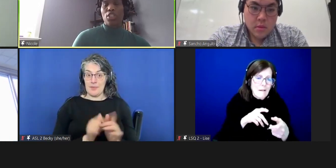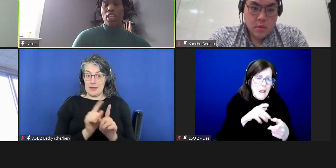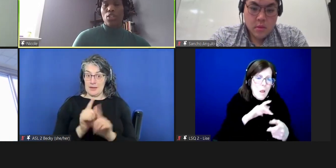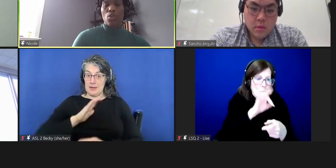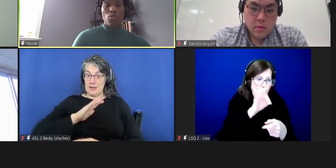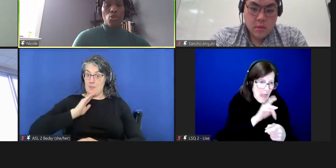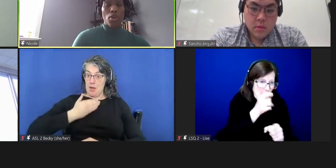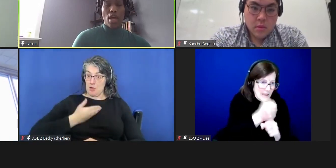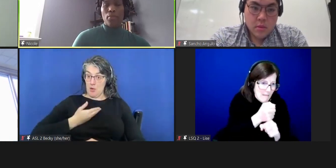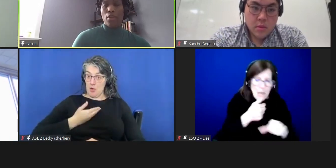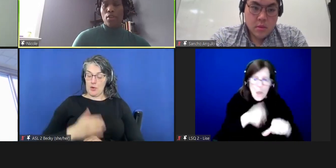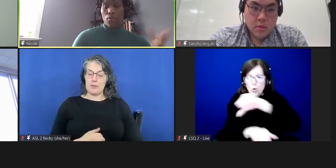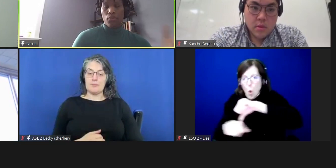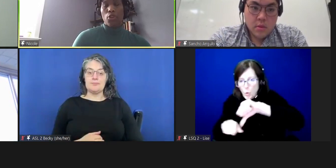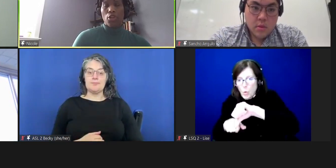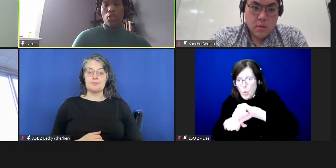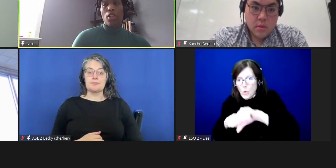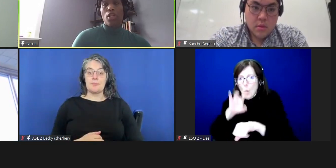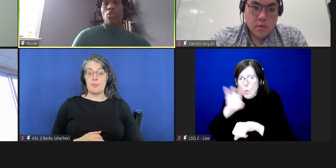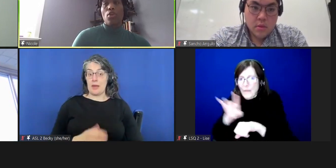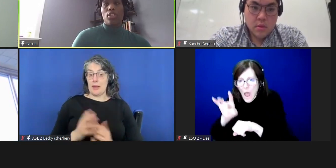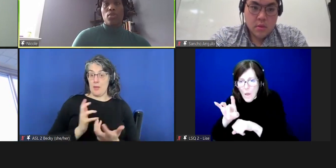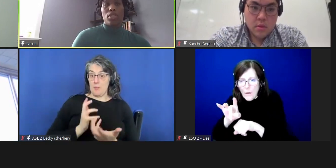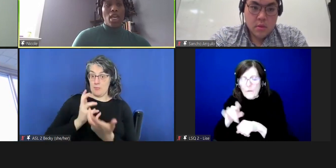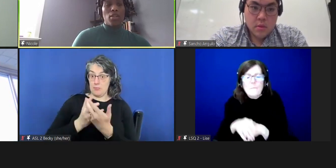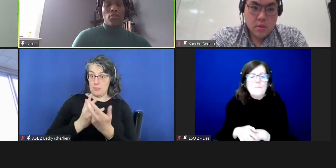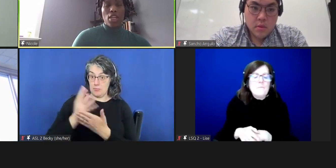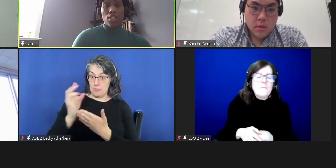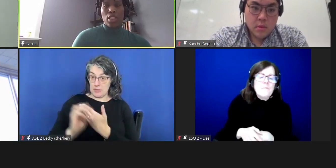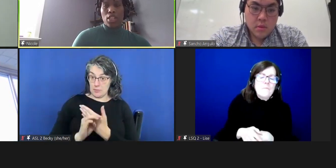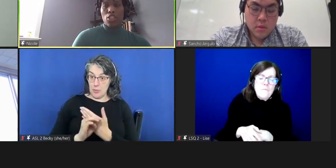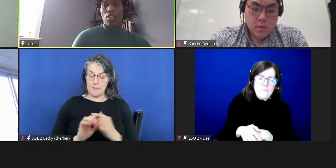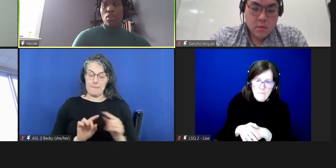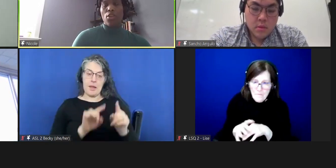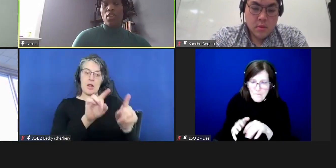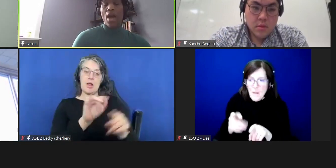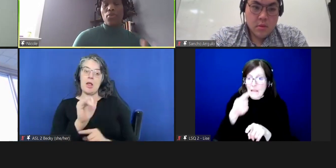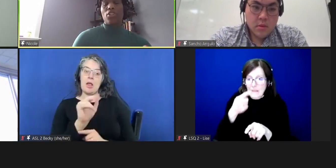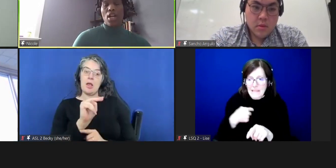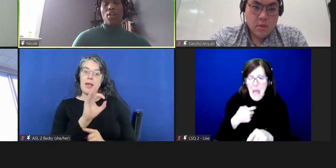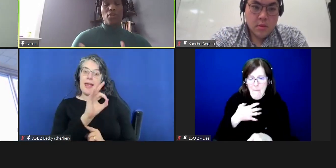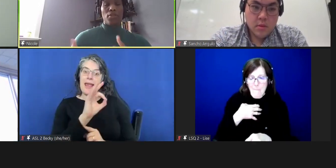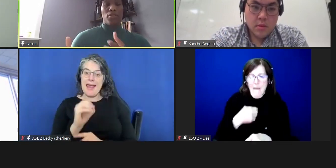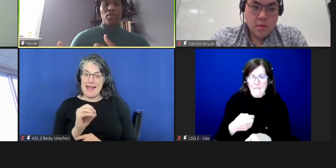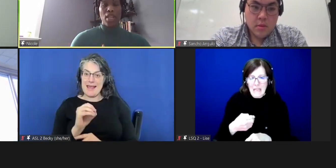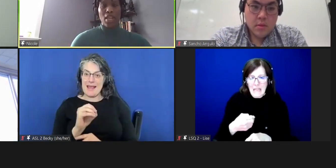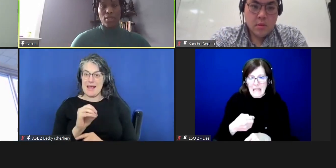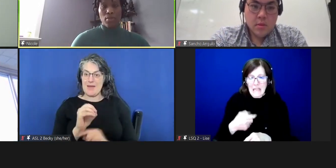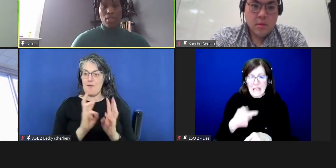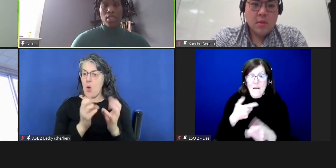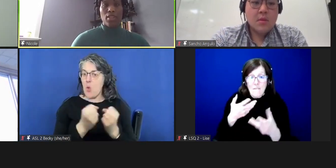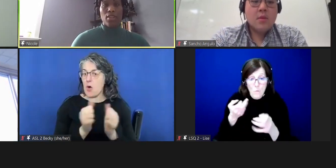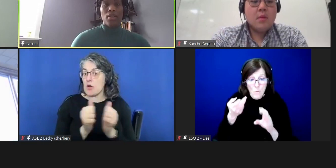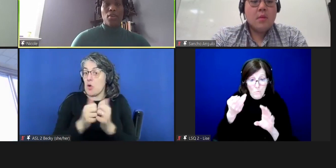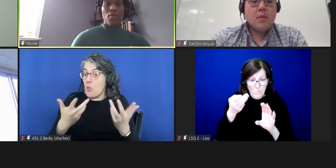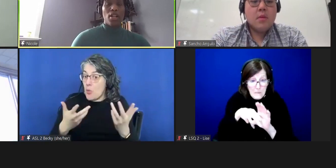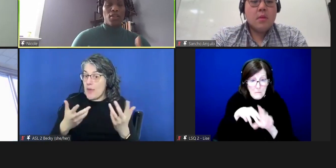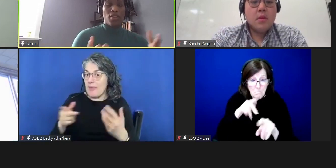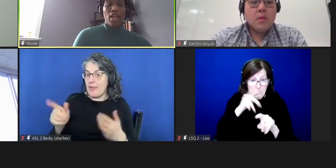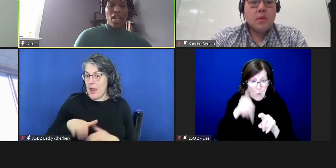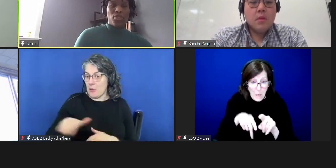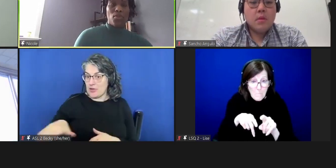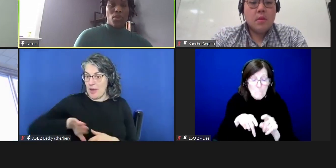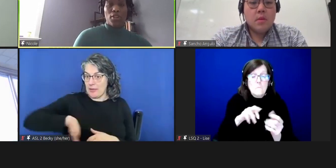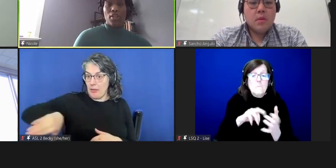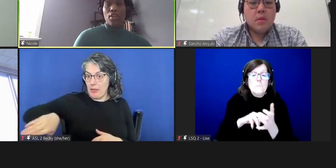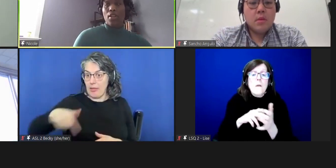On a dit à ma fille que pour pouvoir accéder à un programme, il fallait qu'elle assiste à une séance